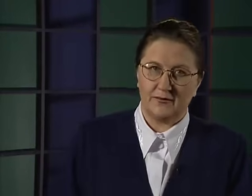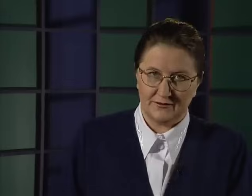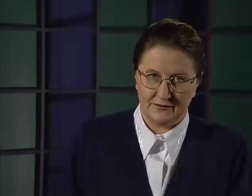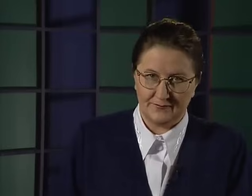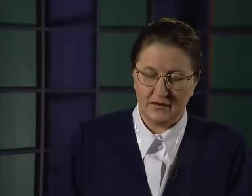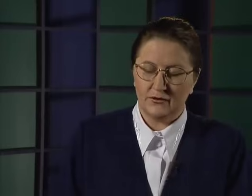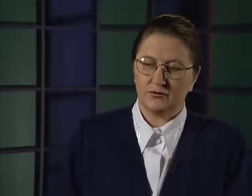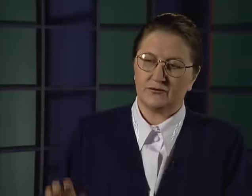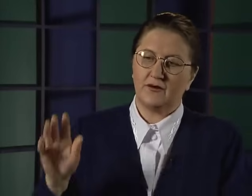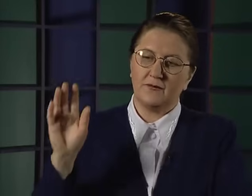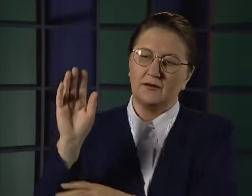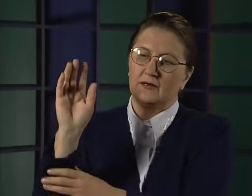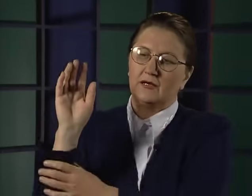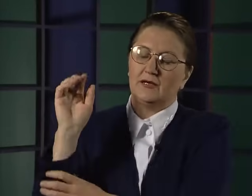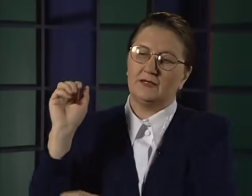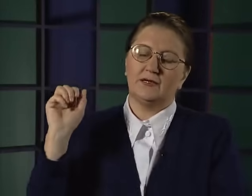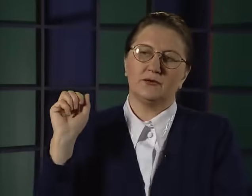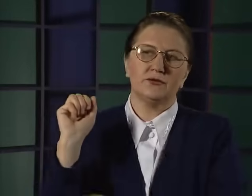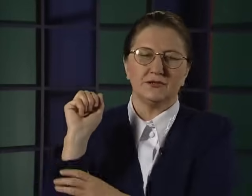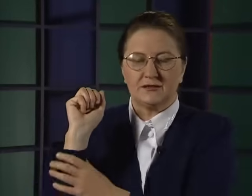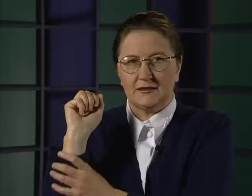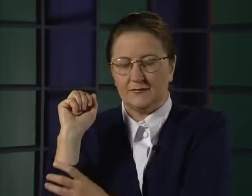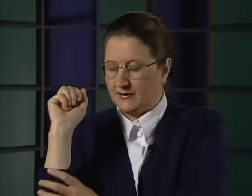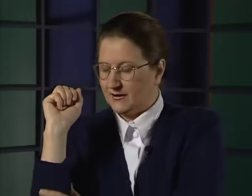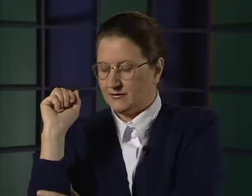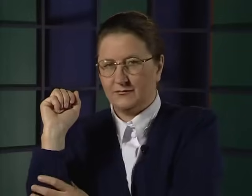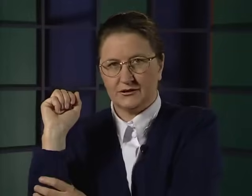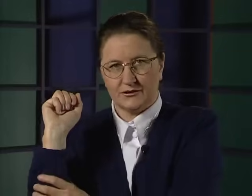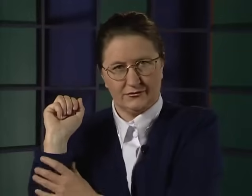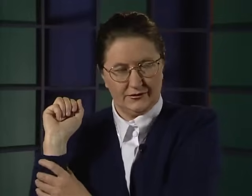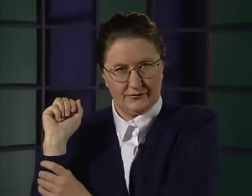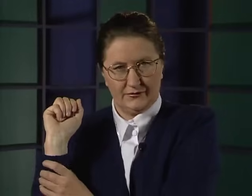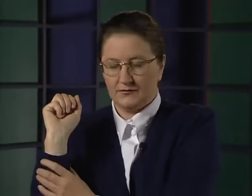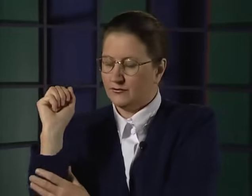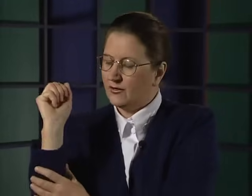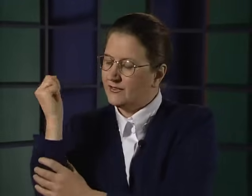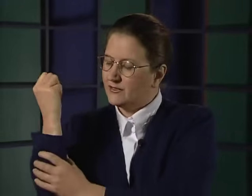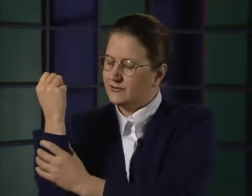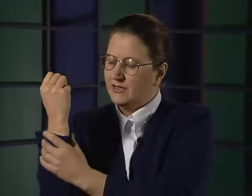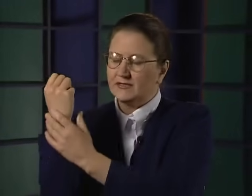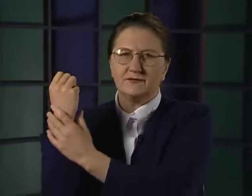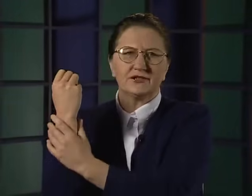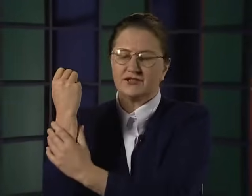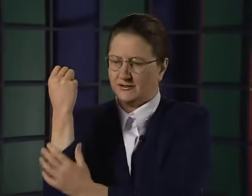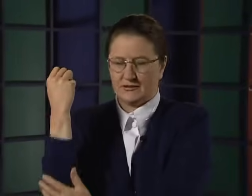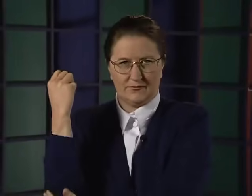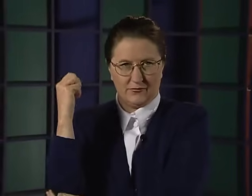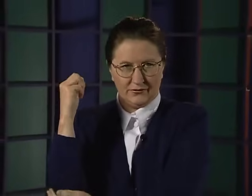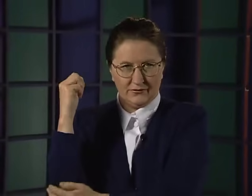памяти. То есть вам не надо очень сильно напрягать мышцы руки. Рука должна быть совершенно свободна.